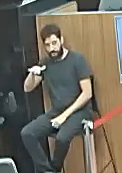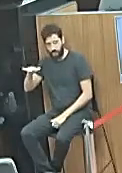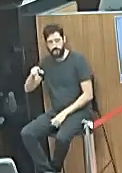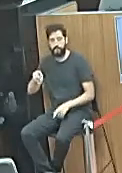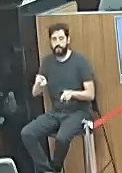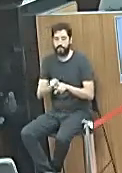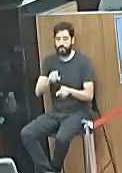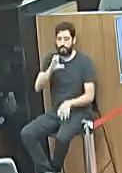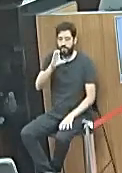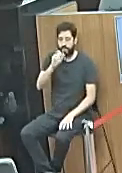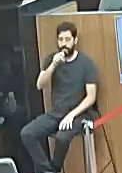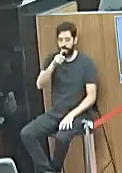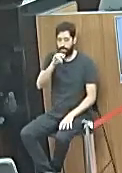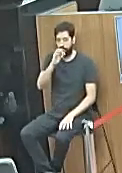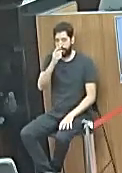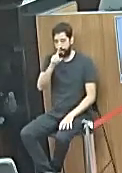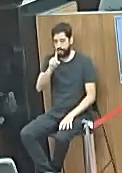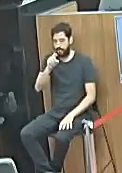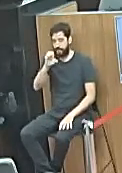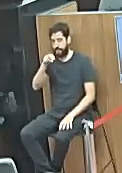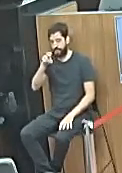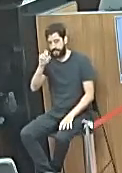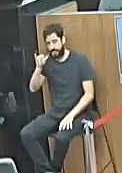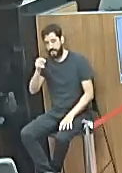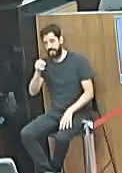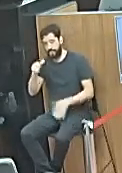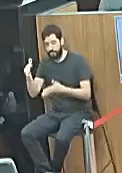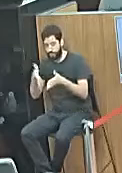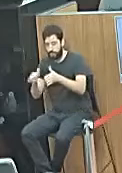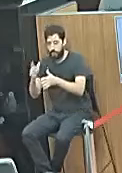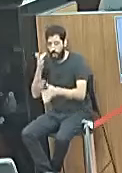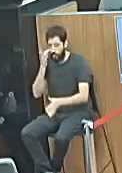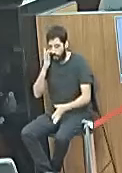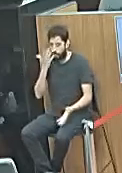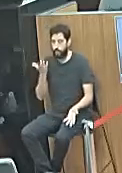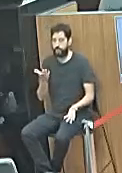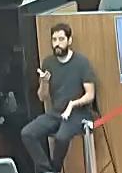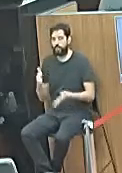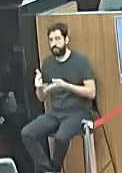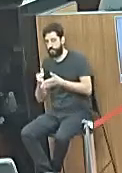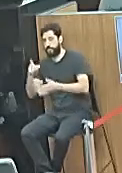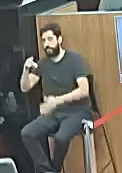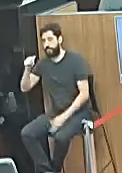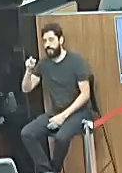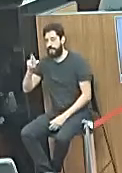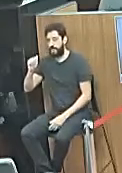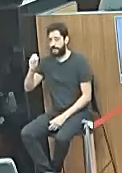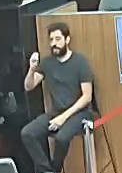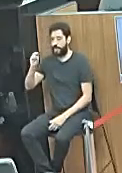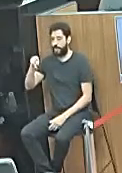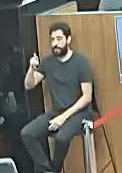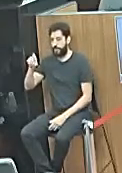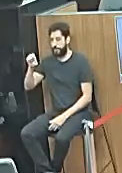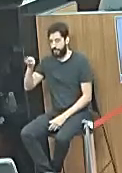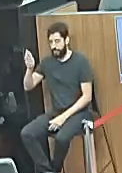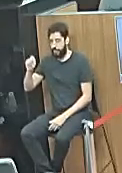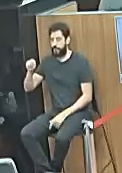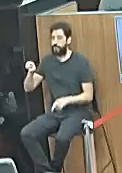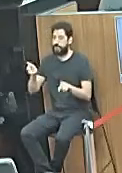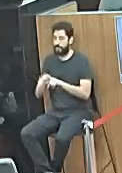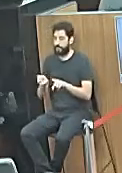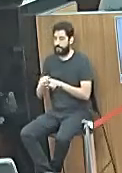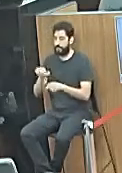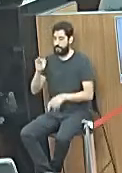enéas que envolve circuito do ouro e um circuito veredas do paraopeba e e o nosso grupo que é o fórum regional